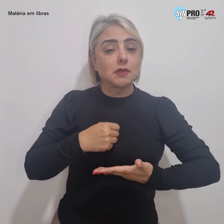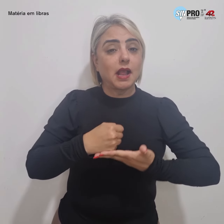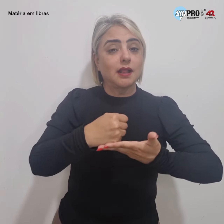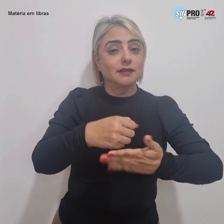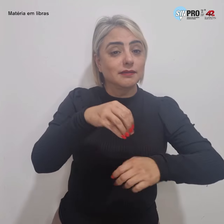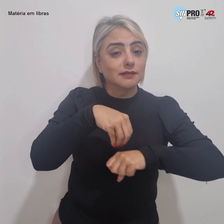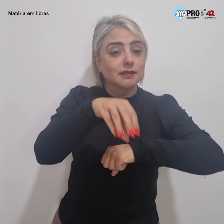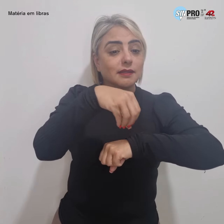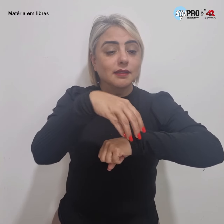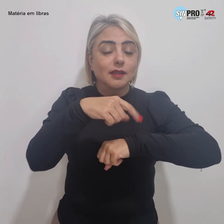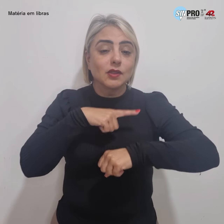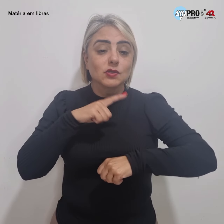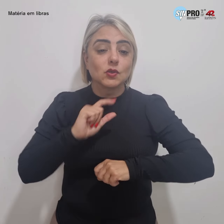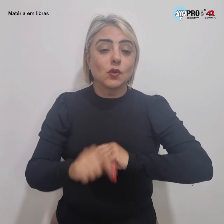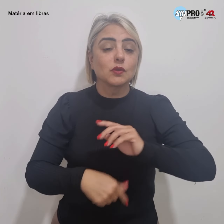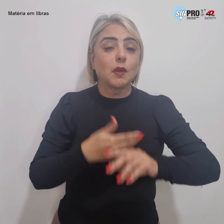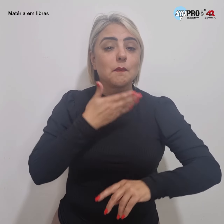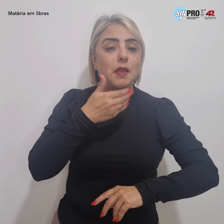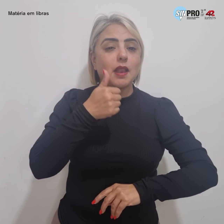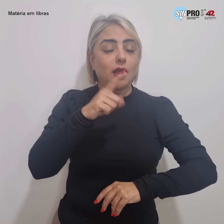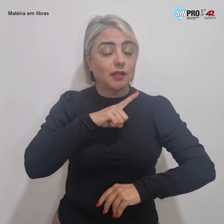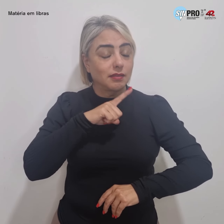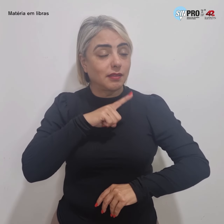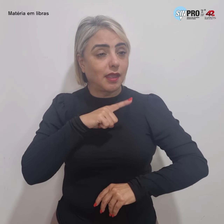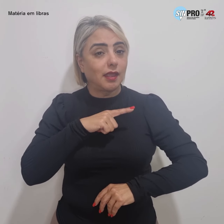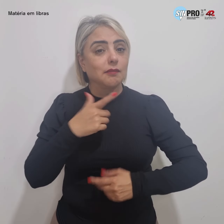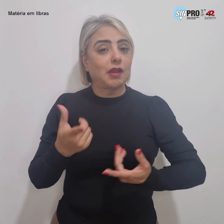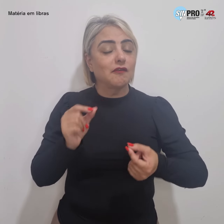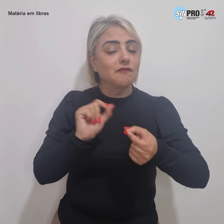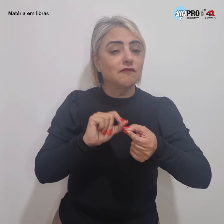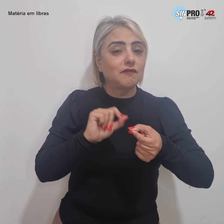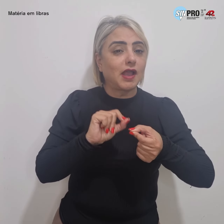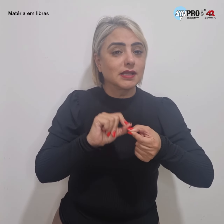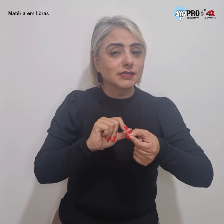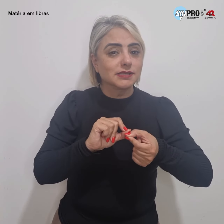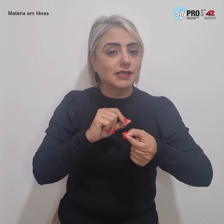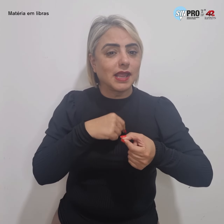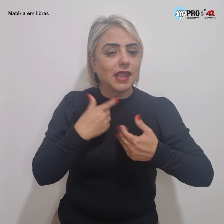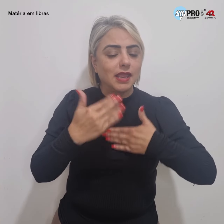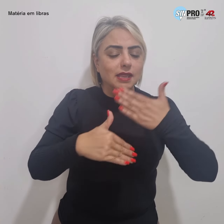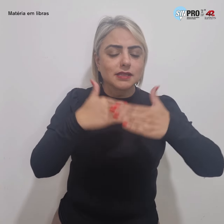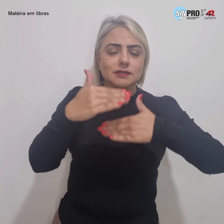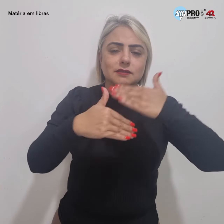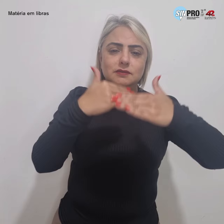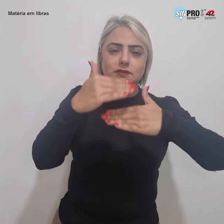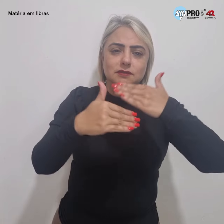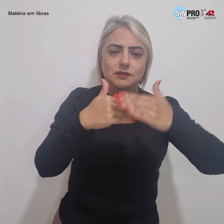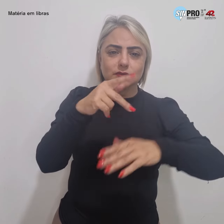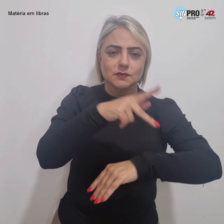disponibilidade de condições que se tem para a realização e desenvolvimento do país.